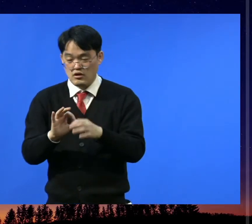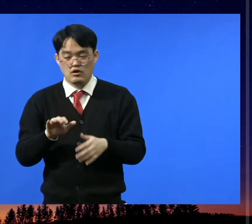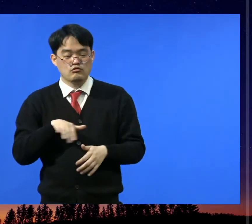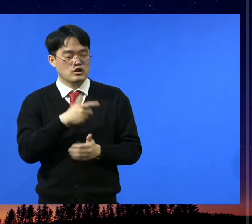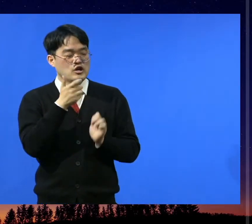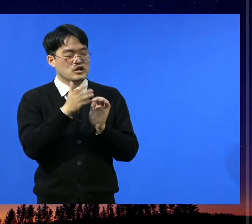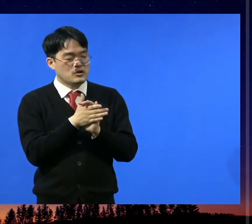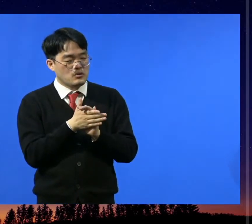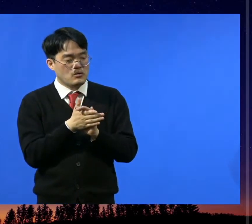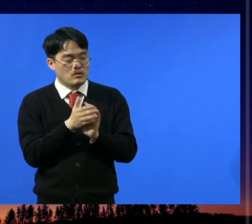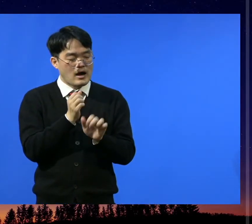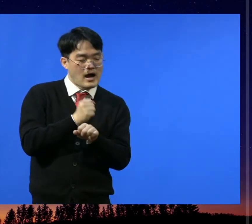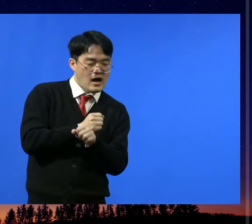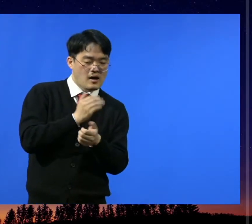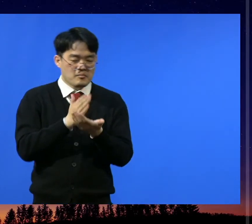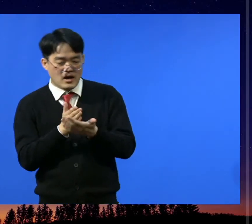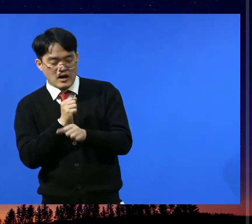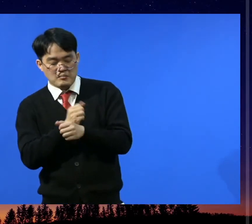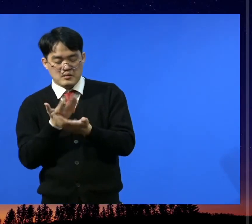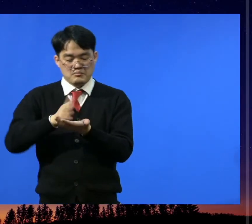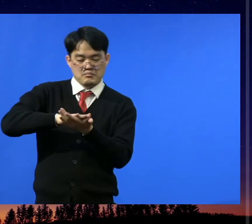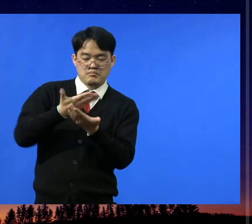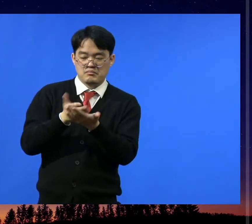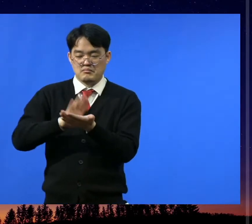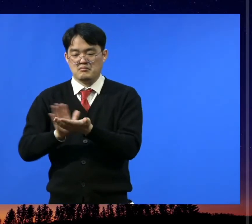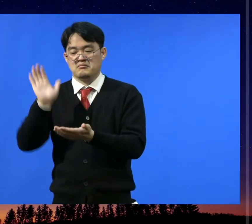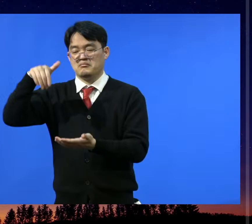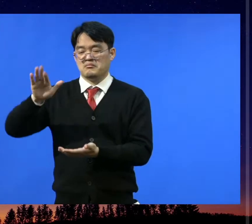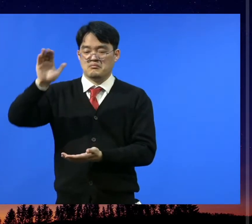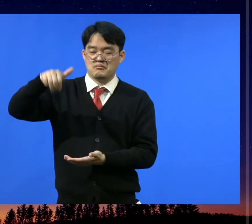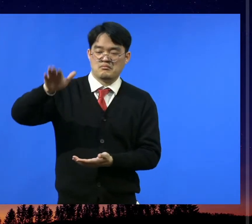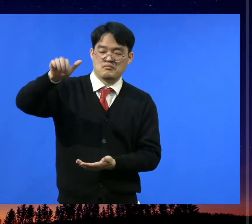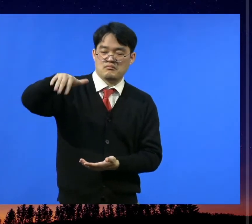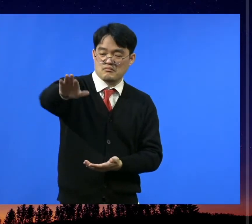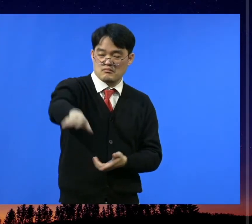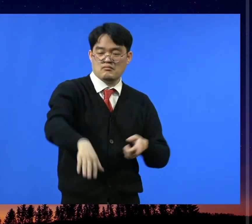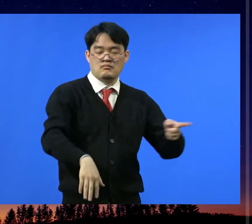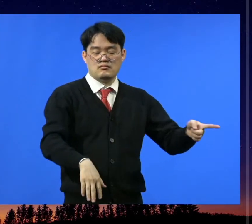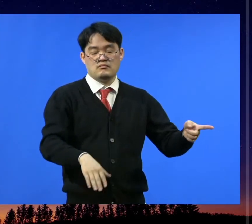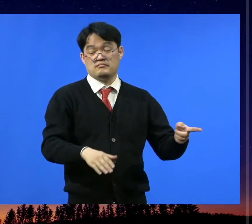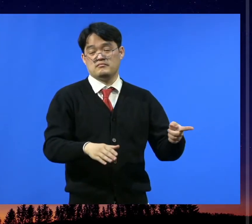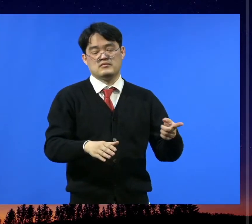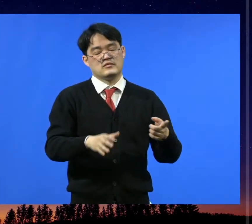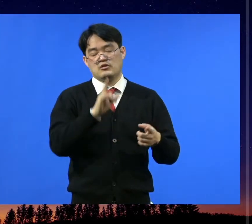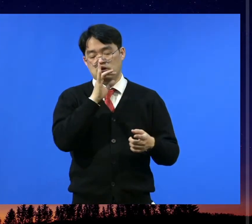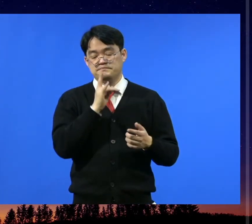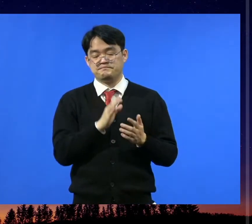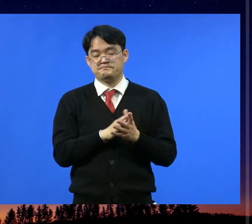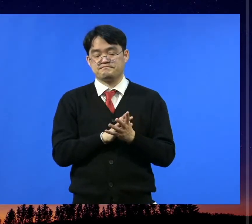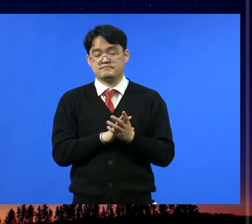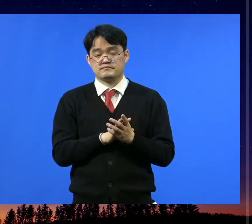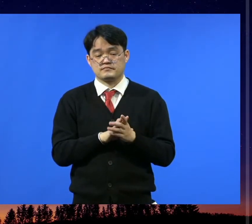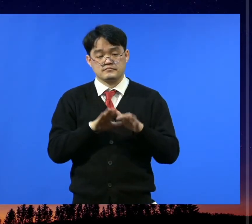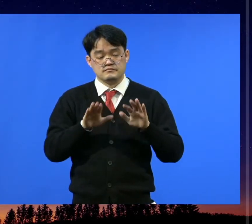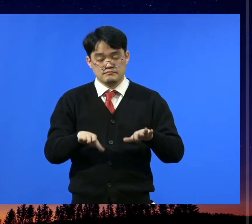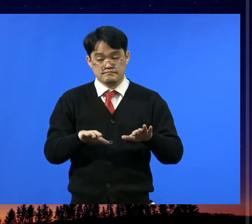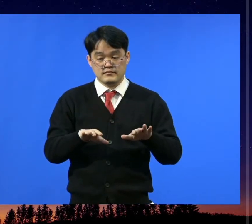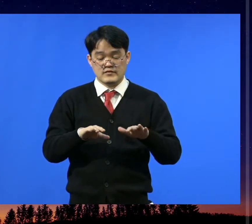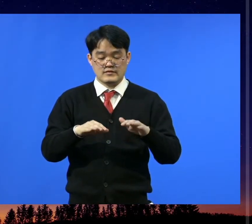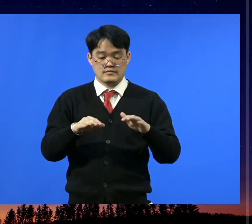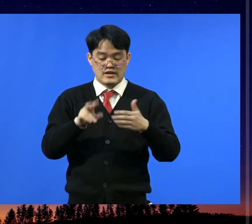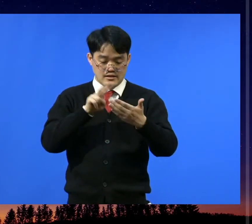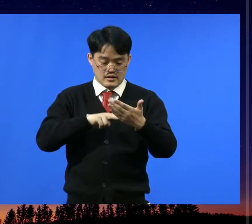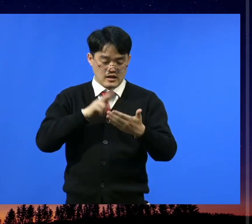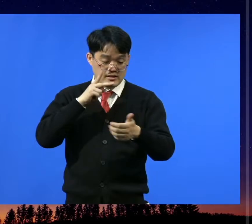말았다. 일관적이지 않아. 일관성이 없어요. 오늘 본문의 바울은 항상이라는 단어를 표현을 썼잖아요. 기도를 쉴